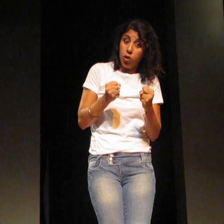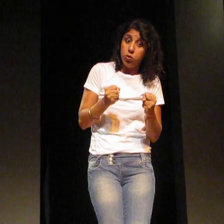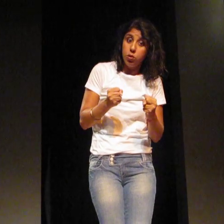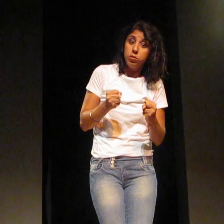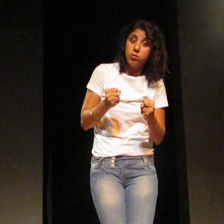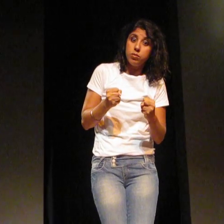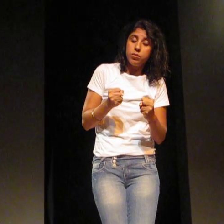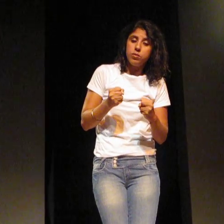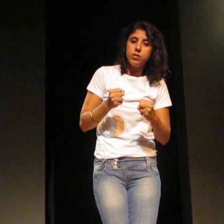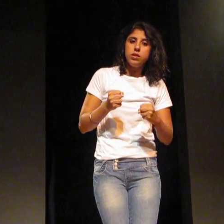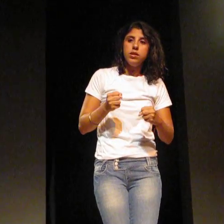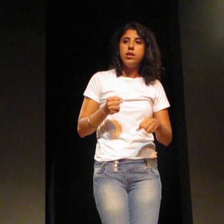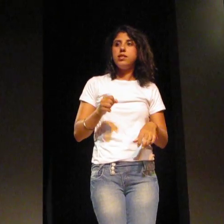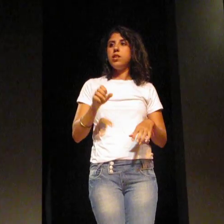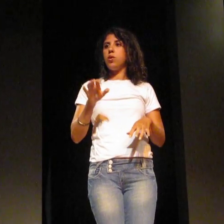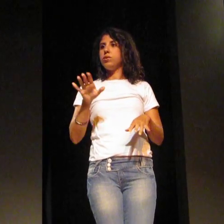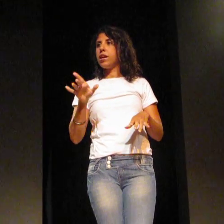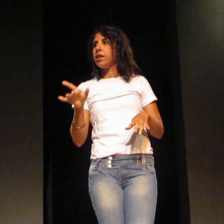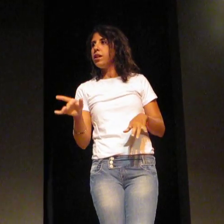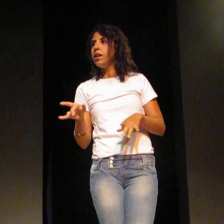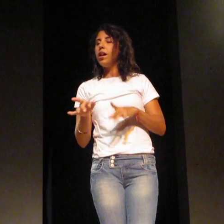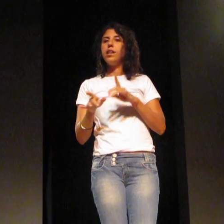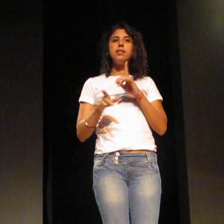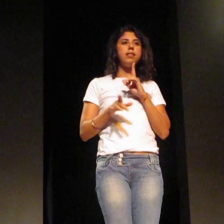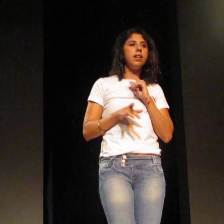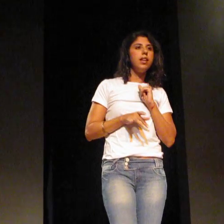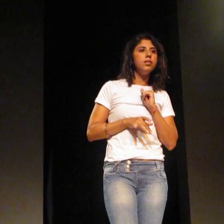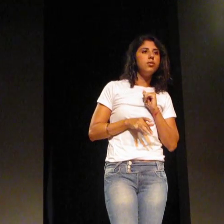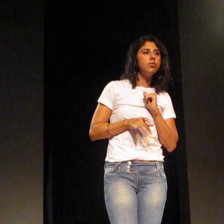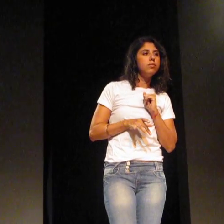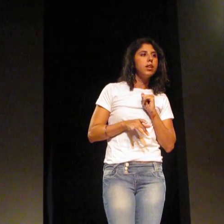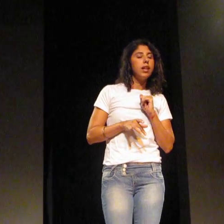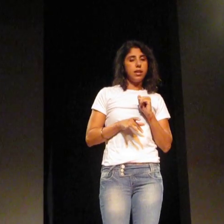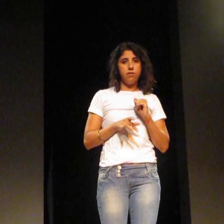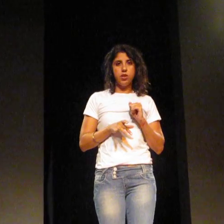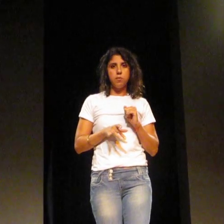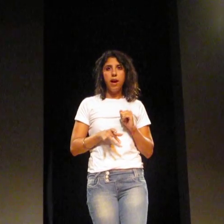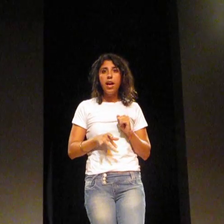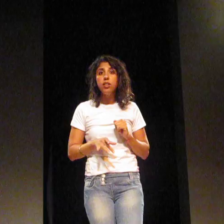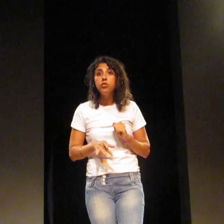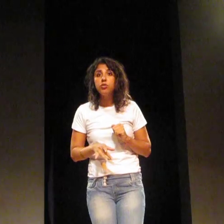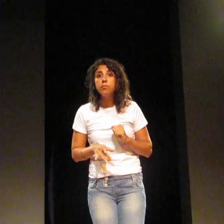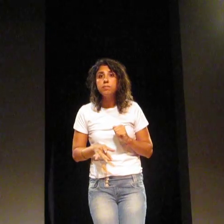todo. E sem contar a ninguém, em silêncio, cada vez mais,